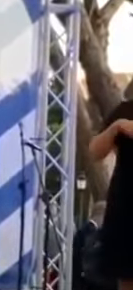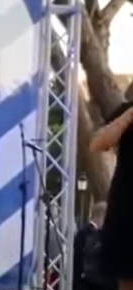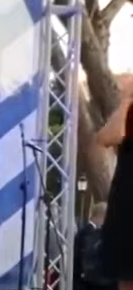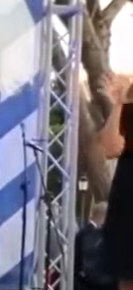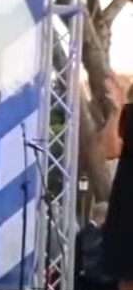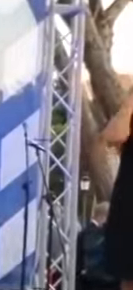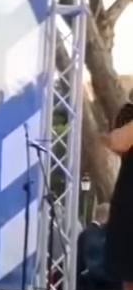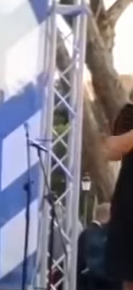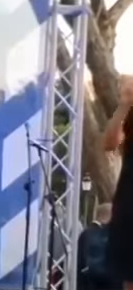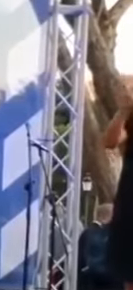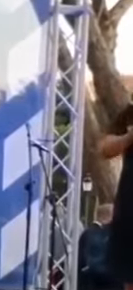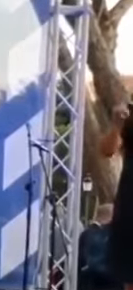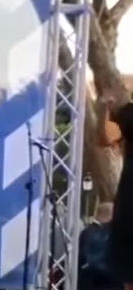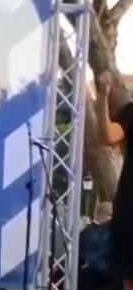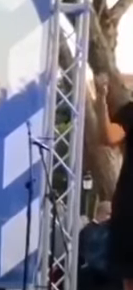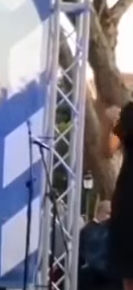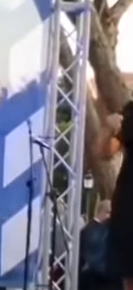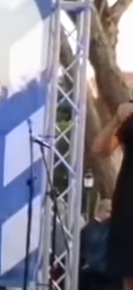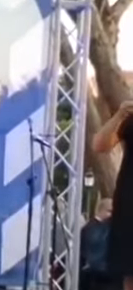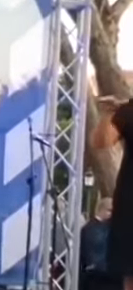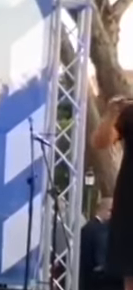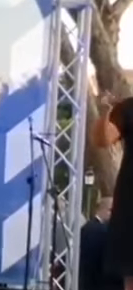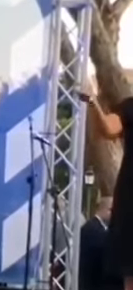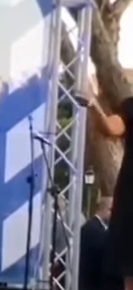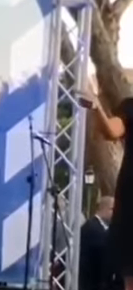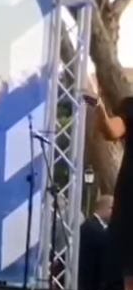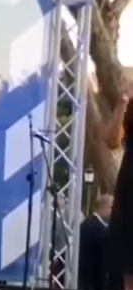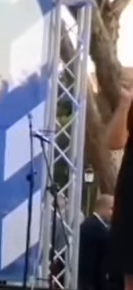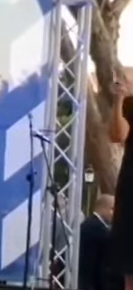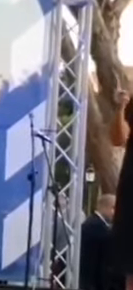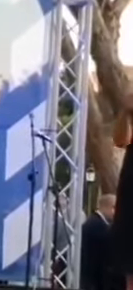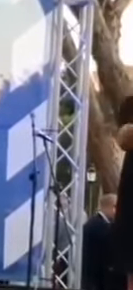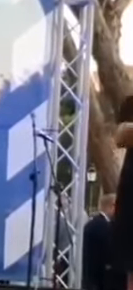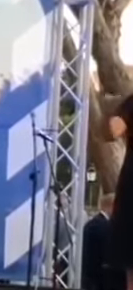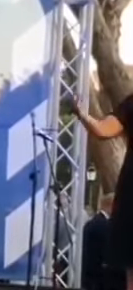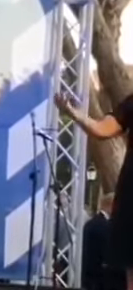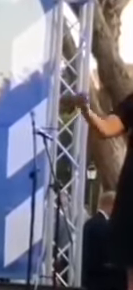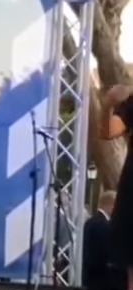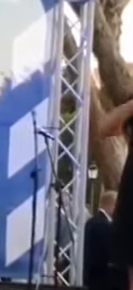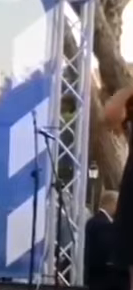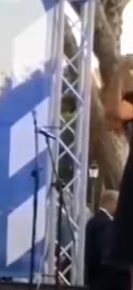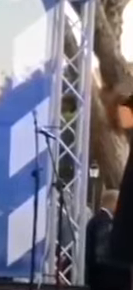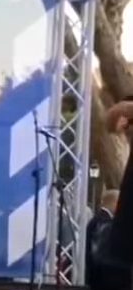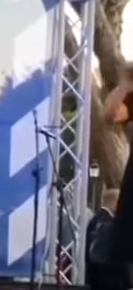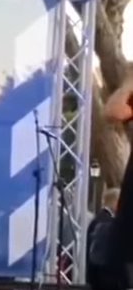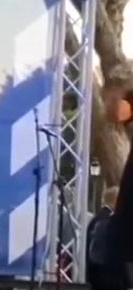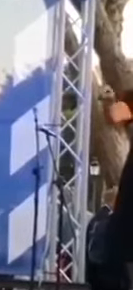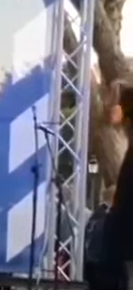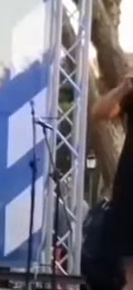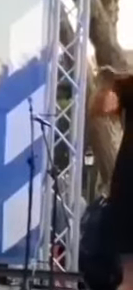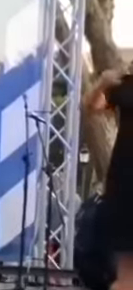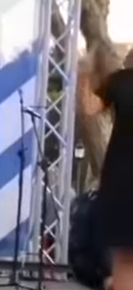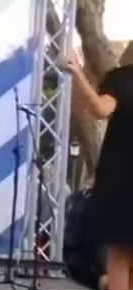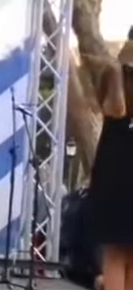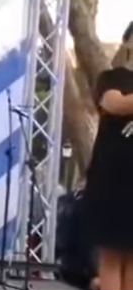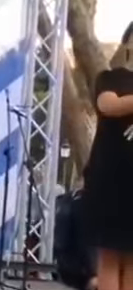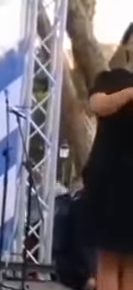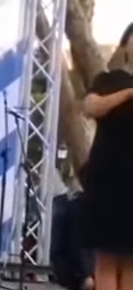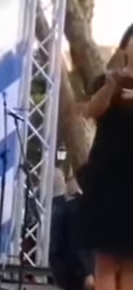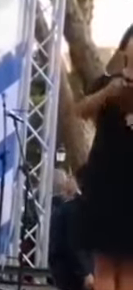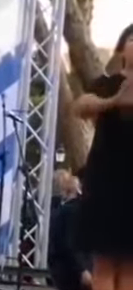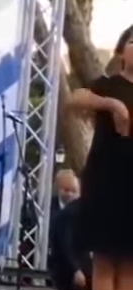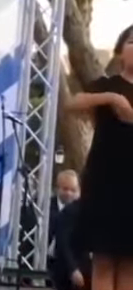Raggi, cara Virginia, tu abiti a Ottavia, ok? Perfetto, ti sfido ad andare da Ottavia al